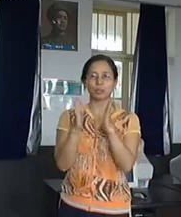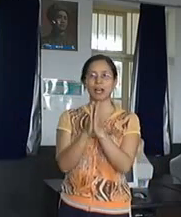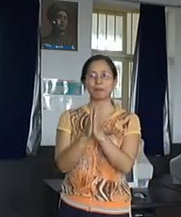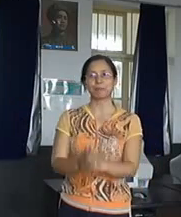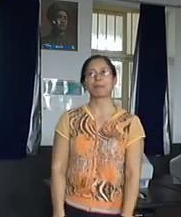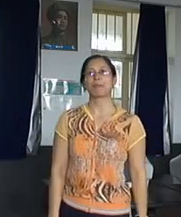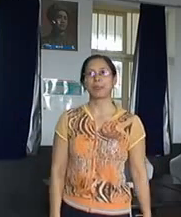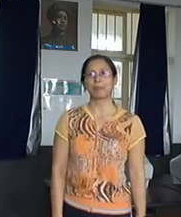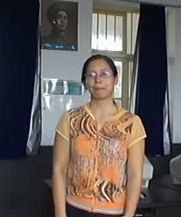大声唱为自己鼓掌。